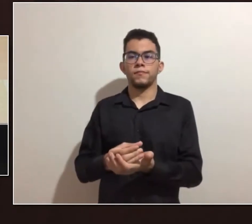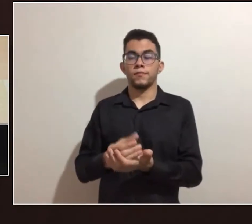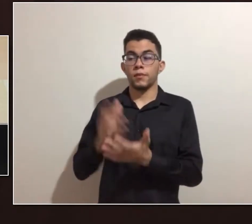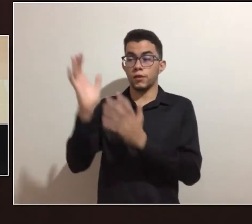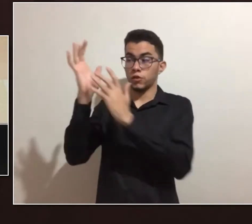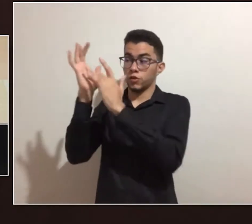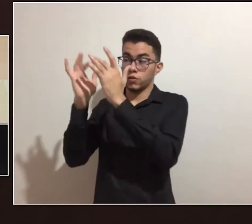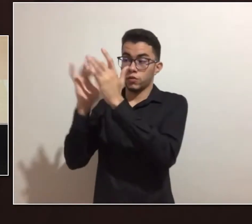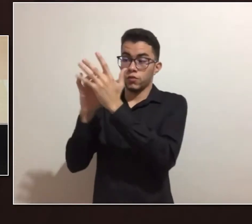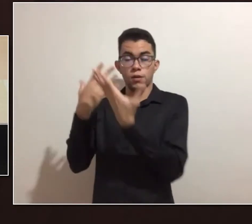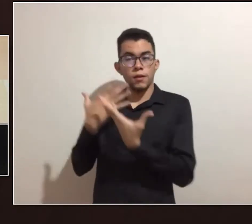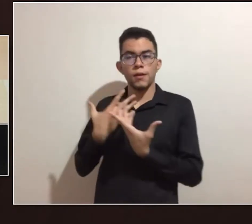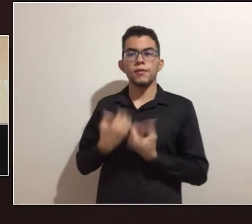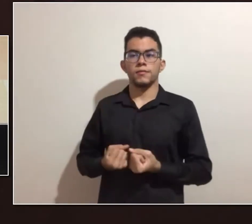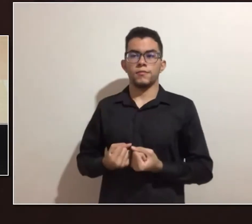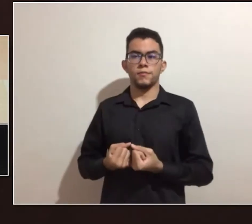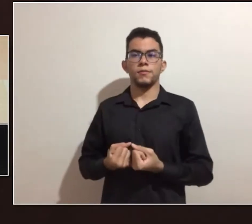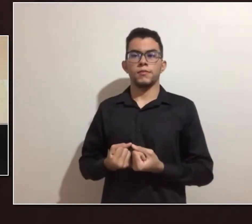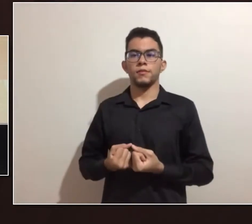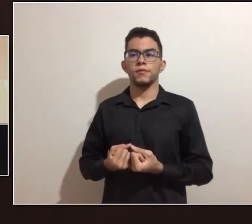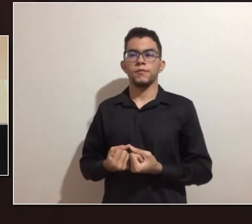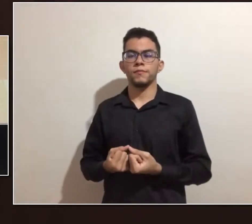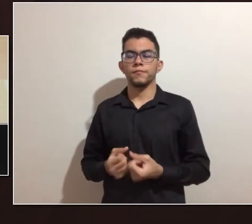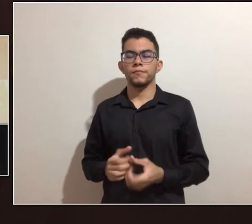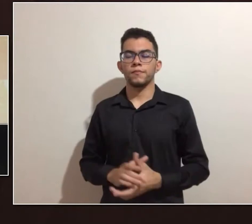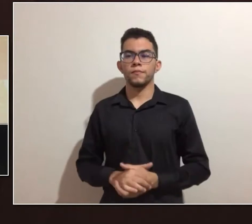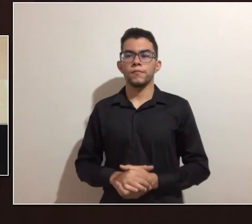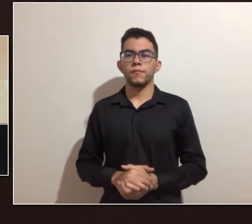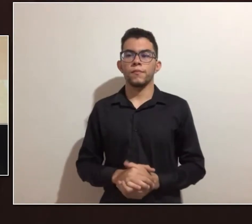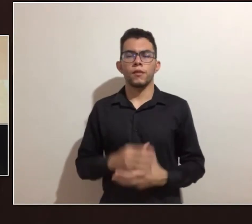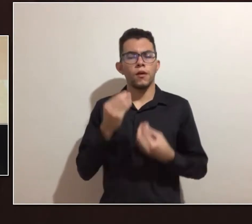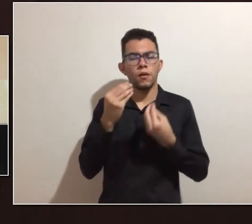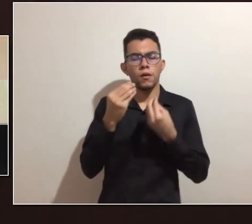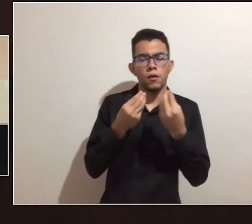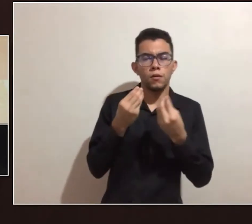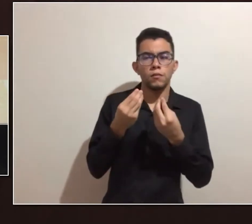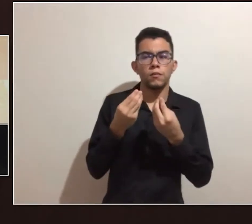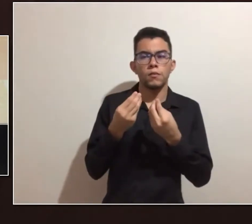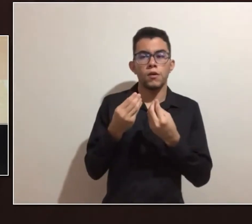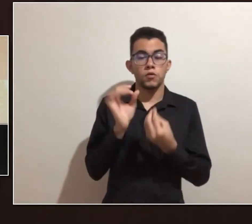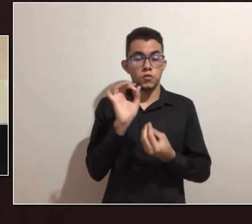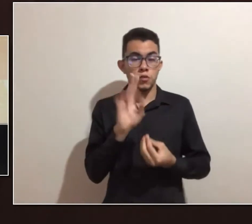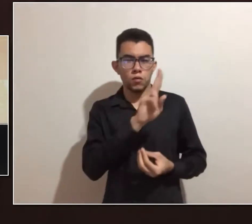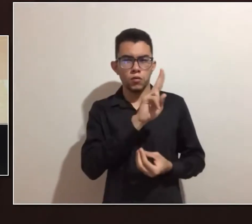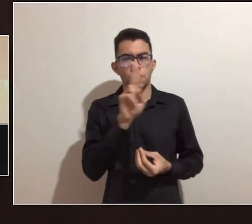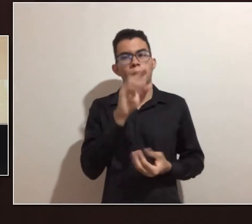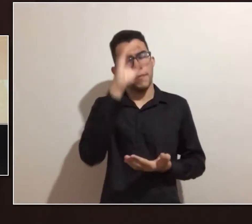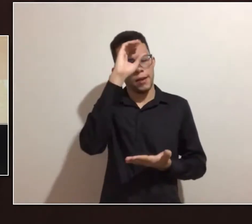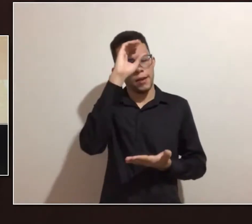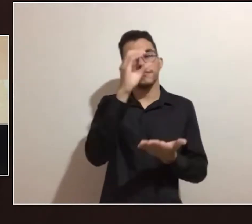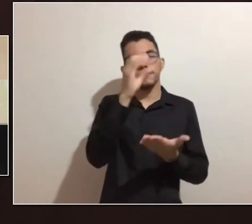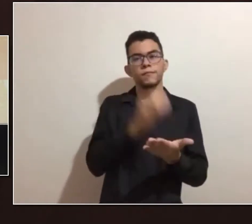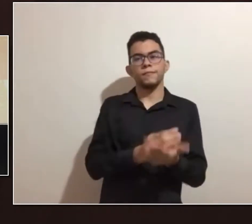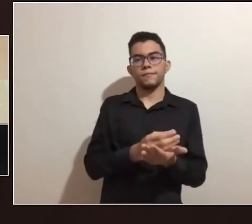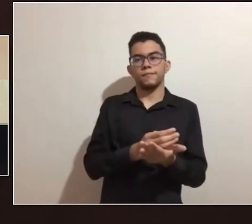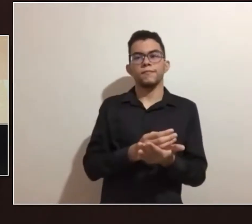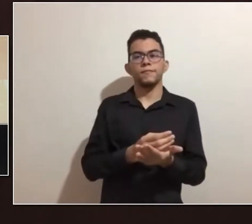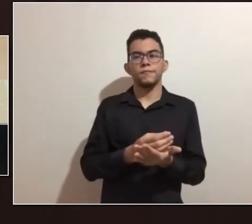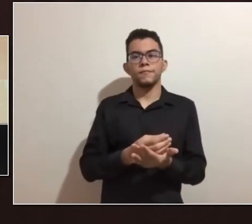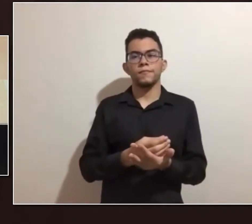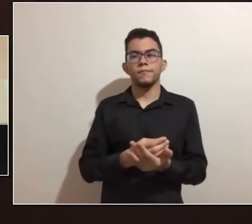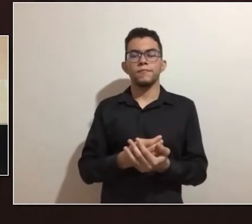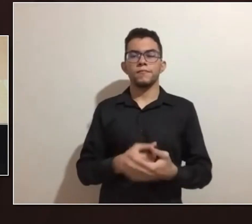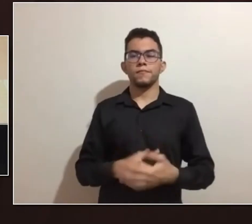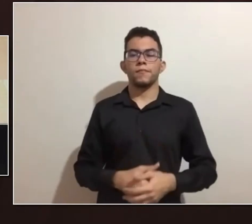como posso receber a Jesus, queridos irmãos? É crer no nome de Jesus. Por